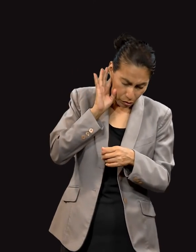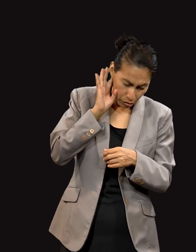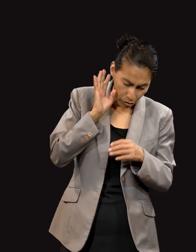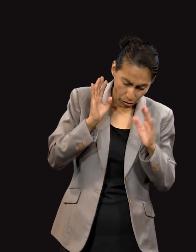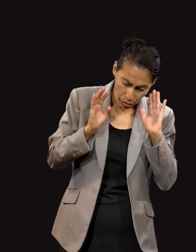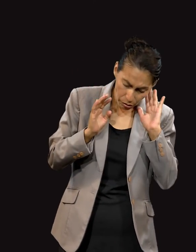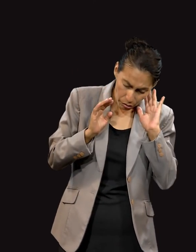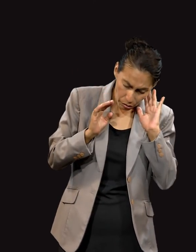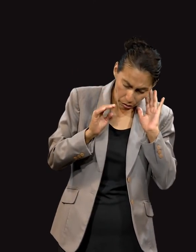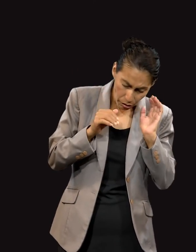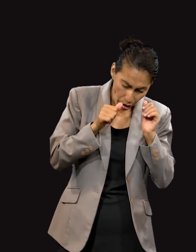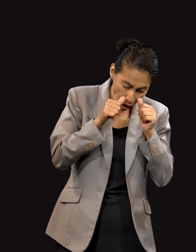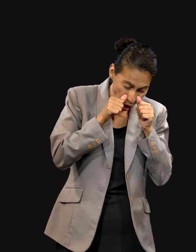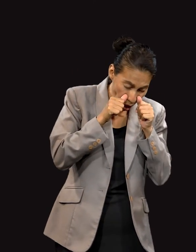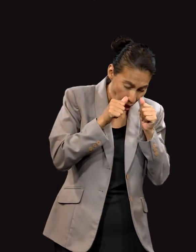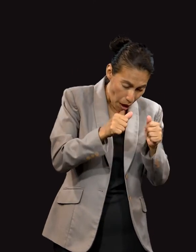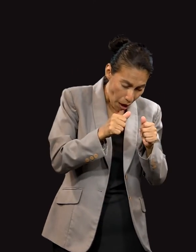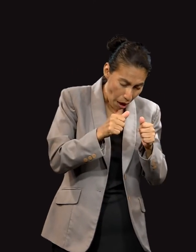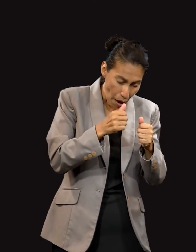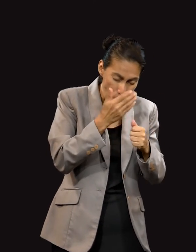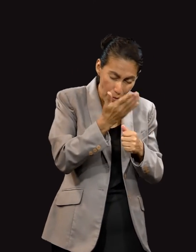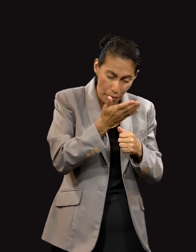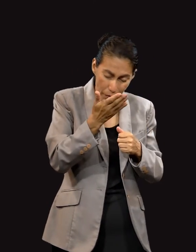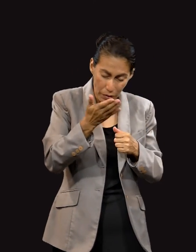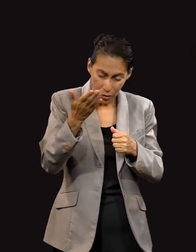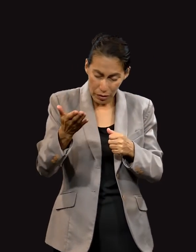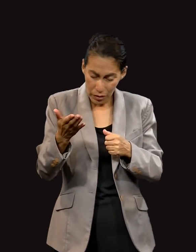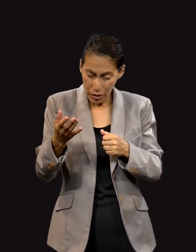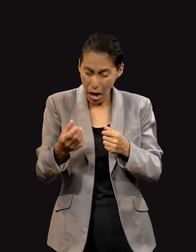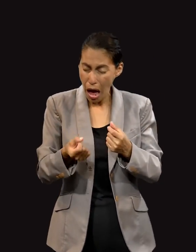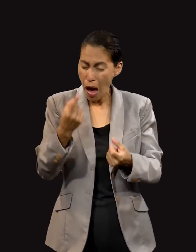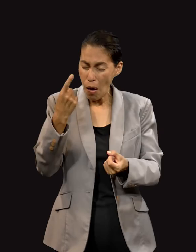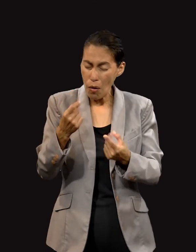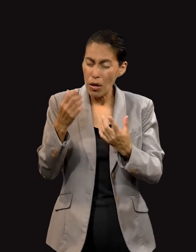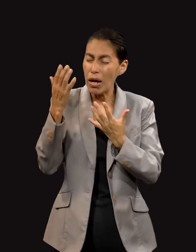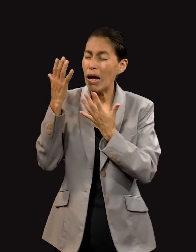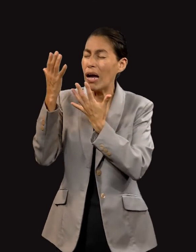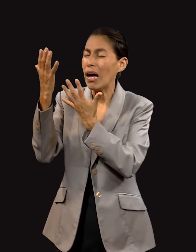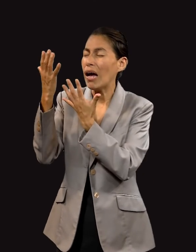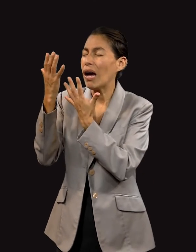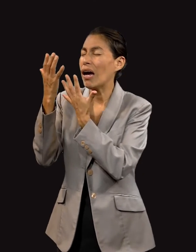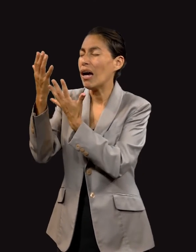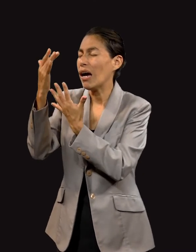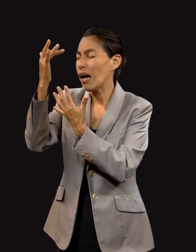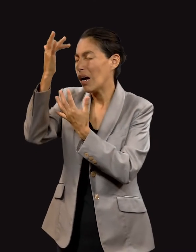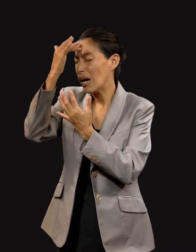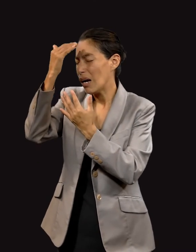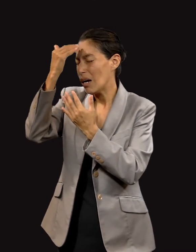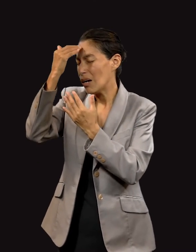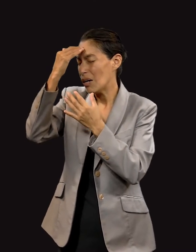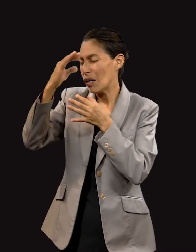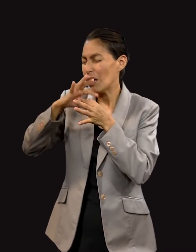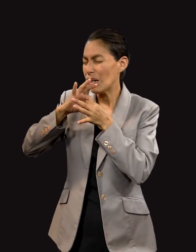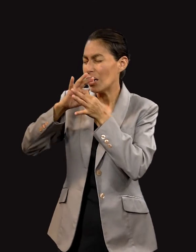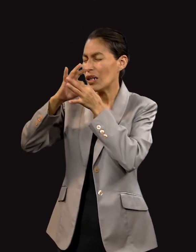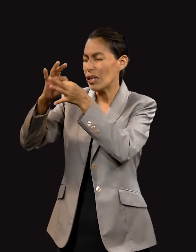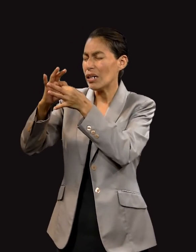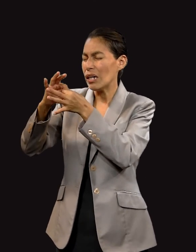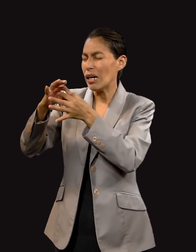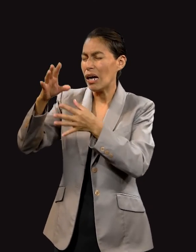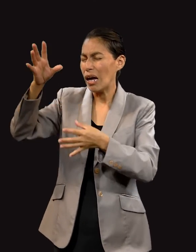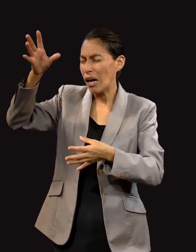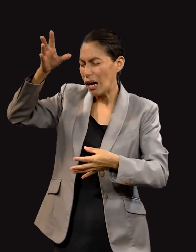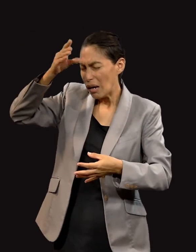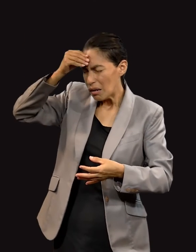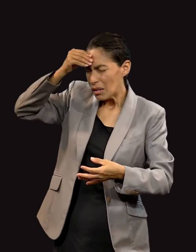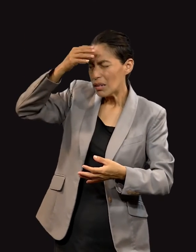has escuchado varias peticiones. Algunos tienen hambre y sed de ti, Señor. Amén. Quieren conocerte,